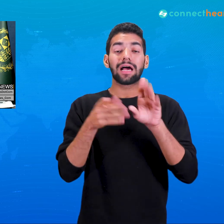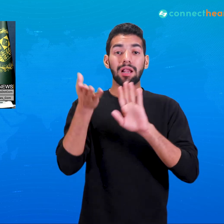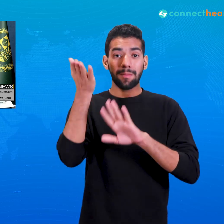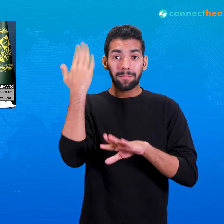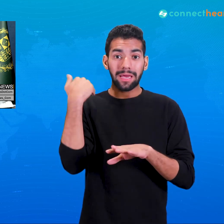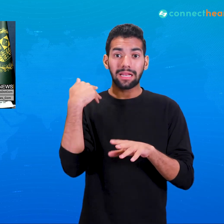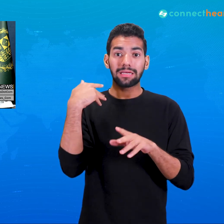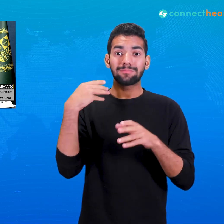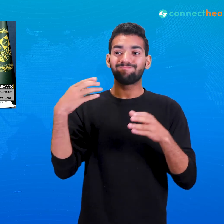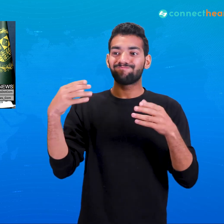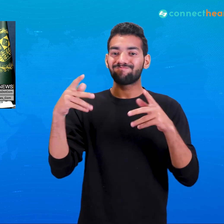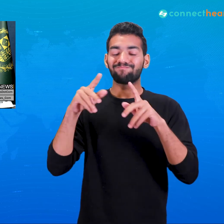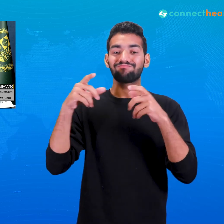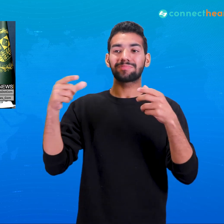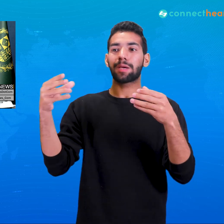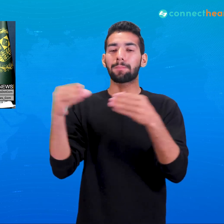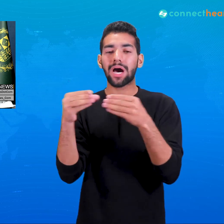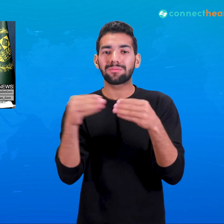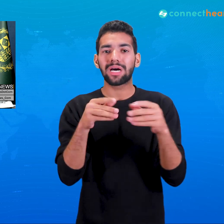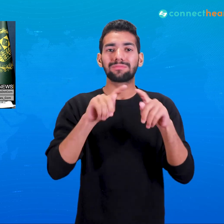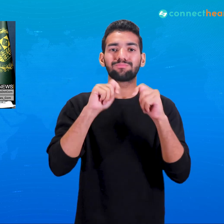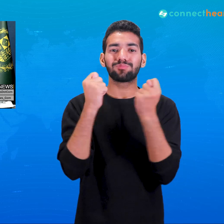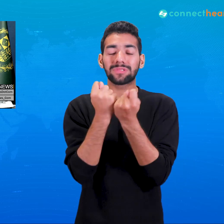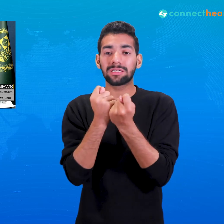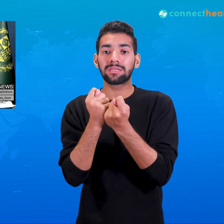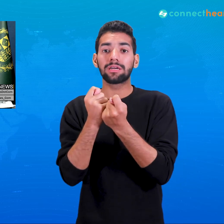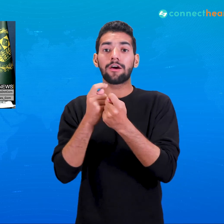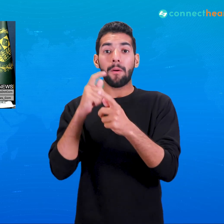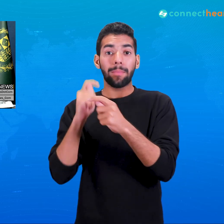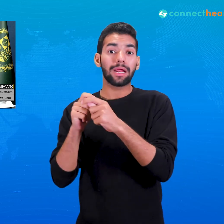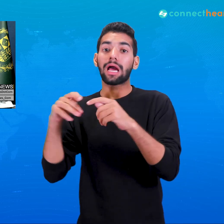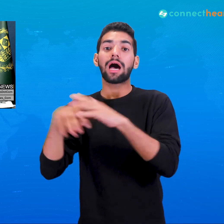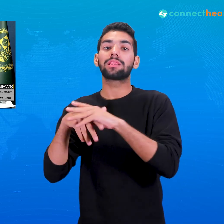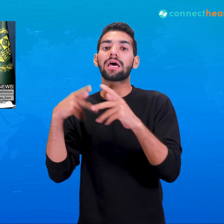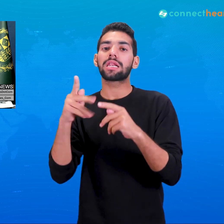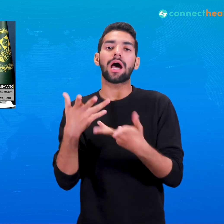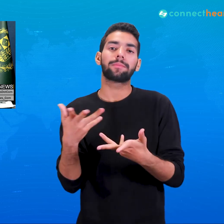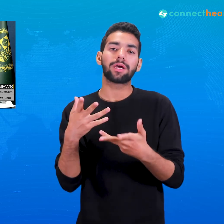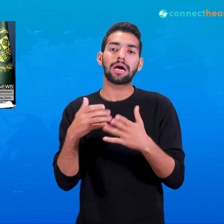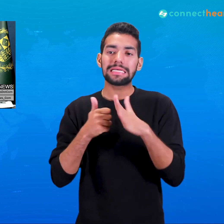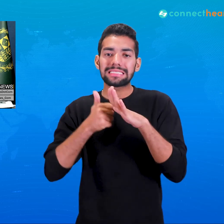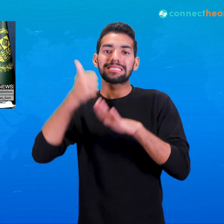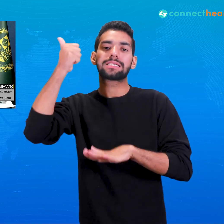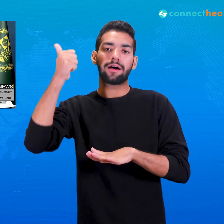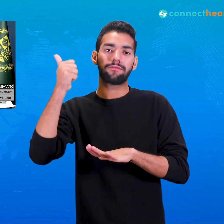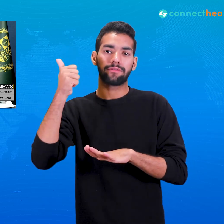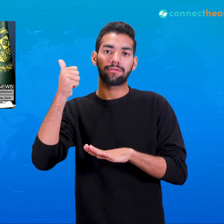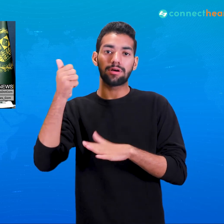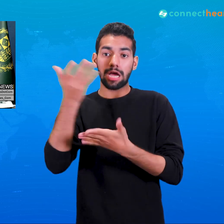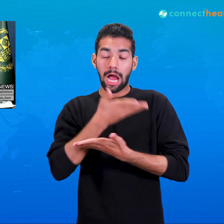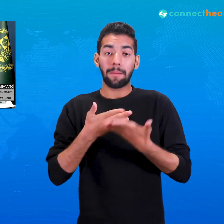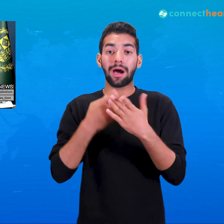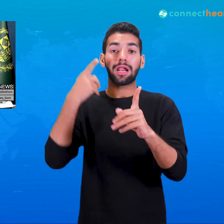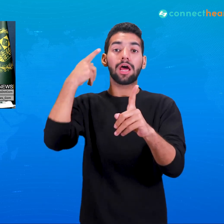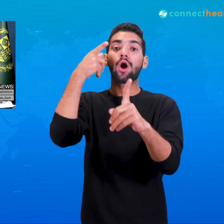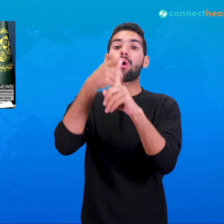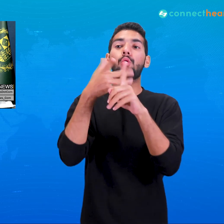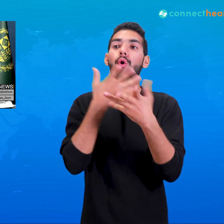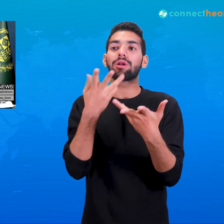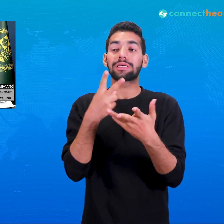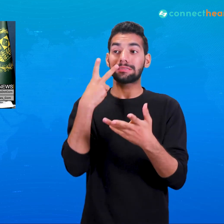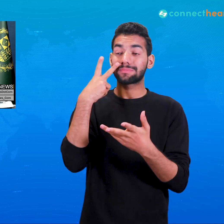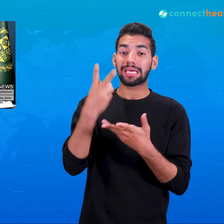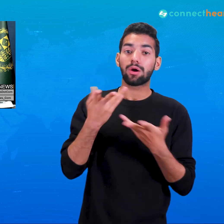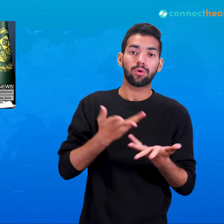25 سال پہلے جب پارٹی بنائی تھی اس کا نام انصاف کی تحریک رکھا تھا، تحریک انصاف، اور اب ہمارا جو گول تھا،